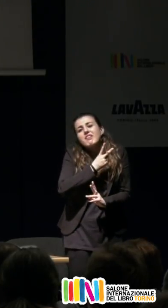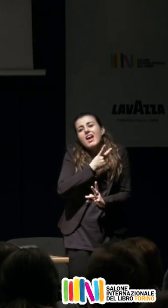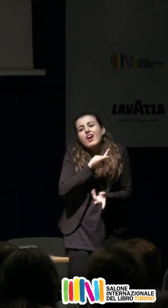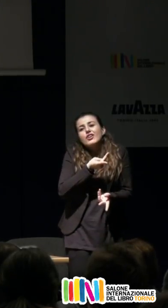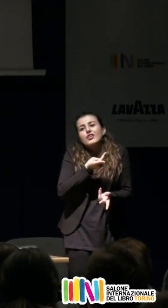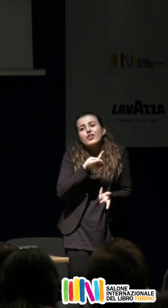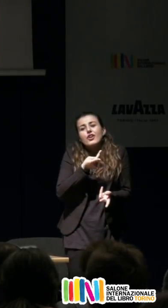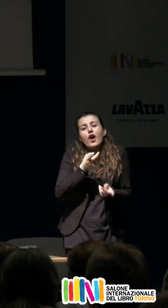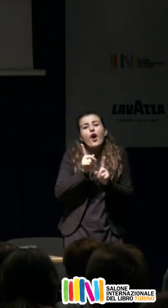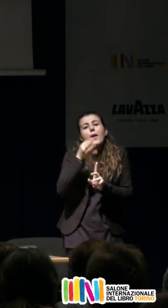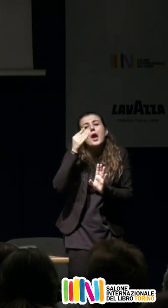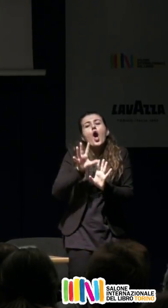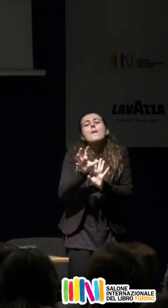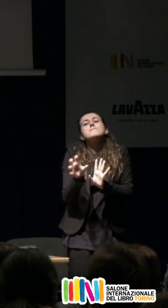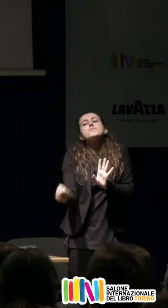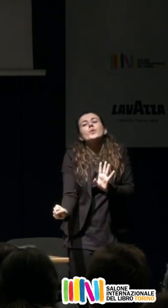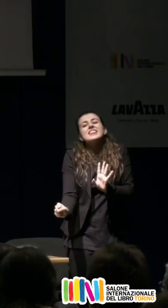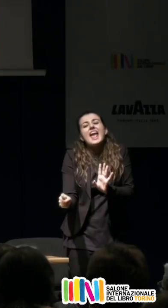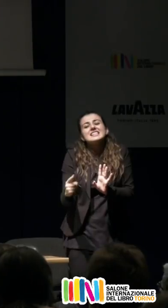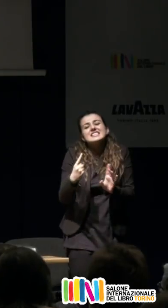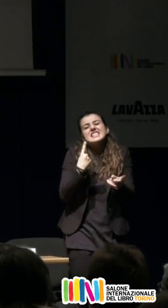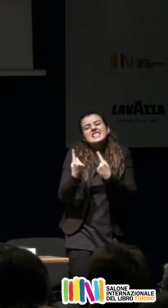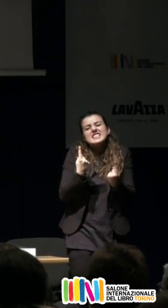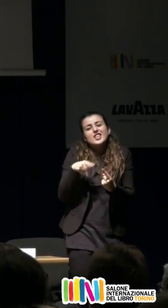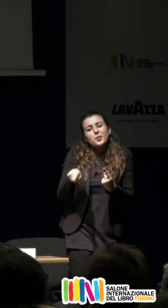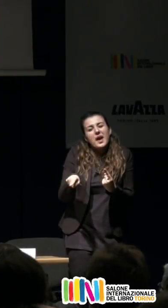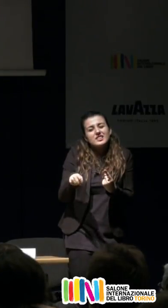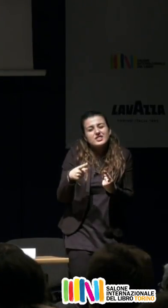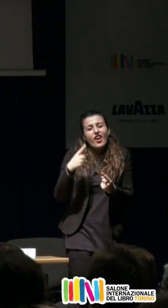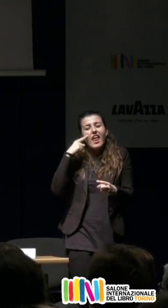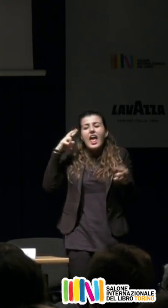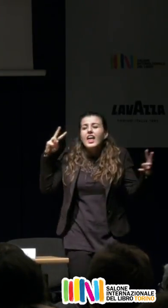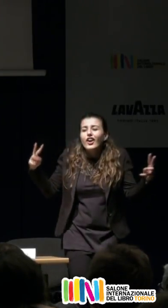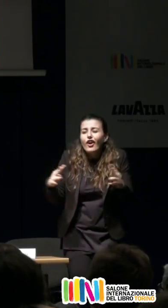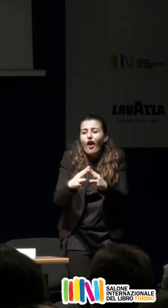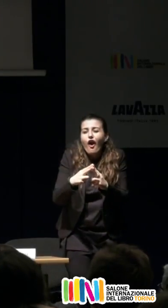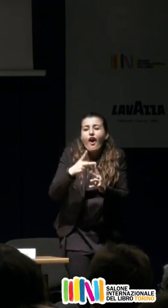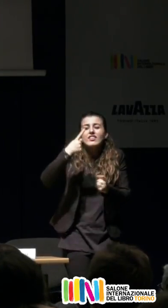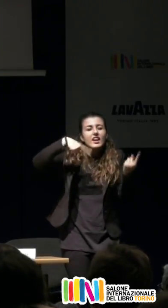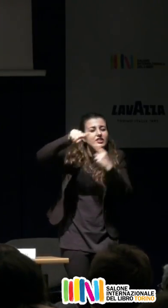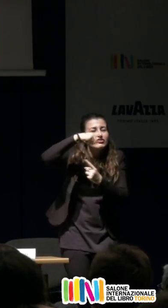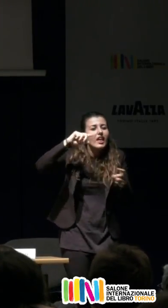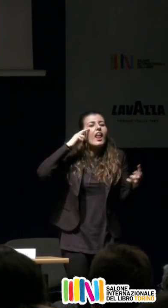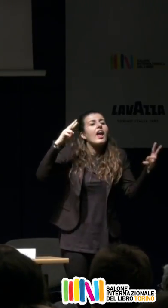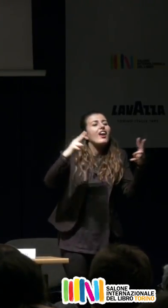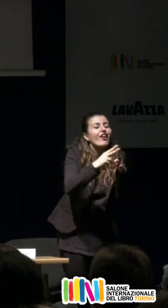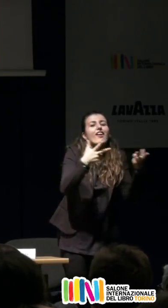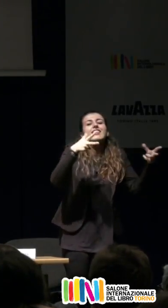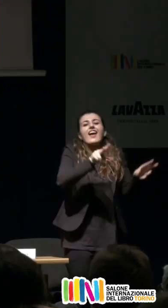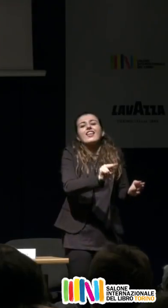i pugliesi della diaspora cioè non tutti pugliesi che poi si si rincontrano in giro per